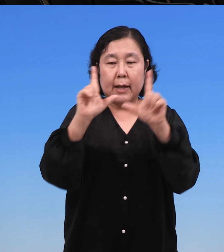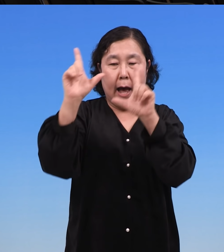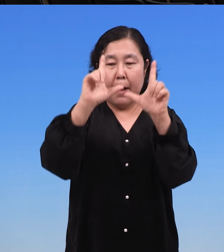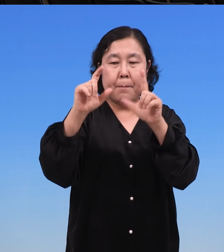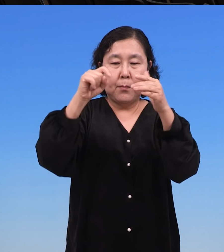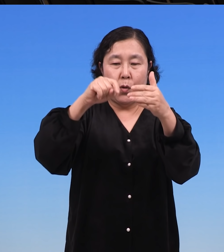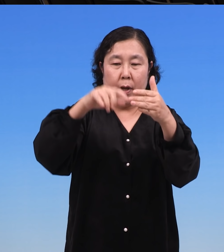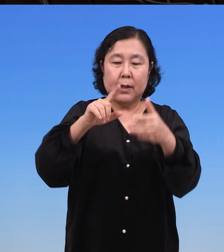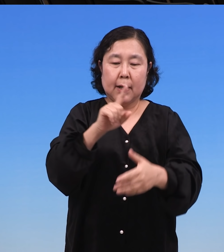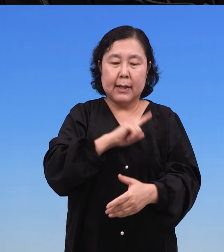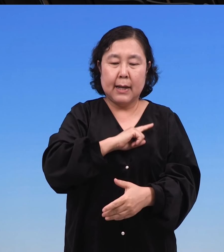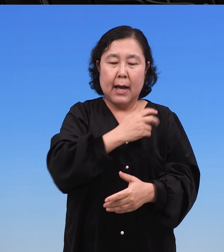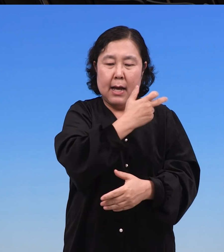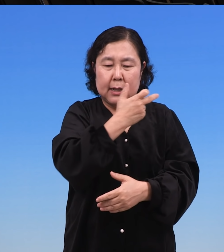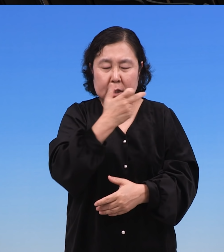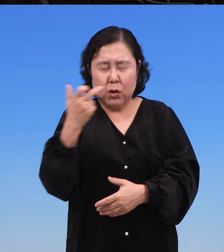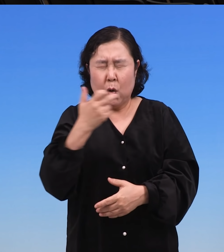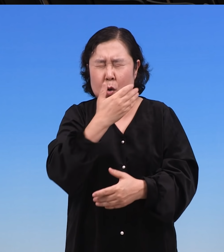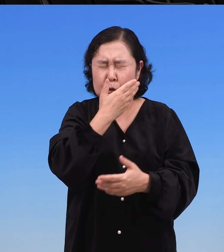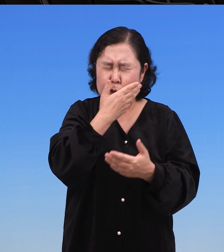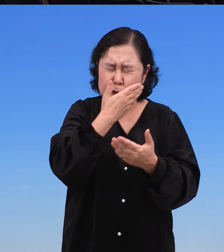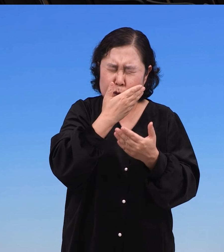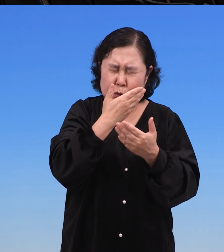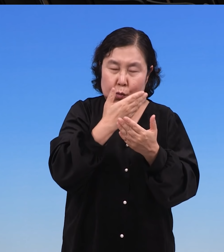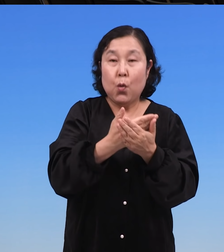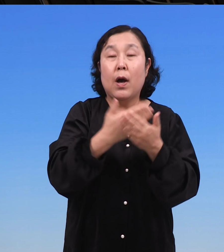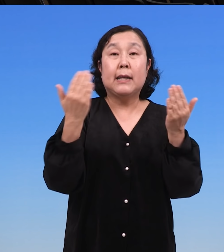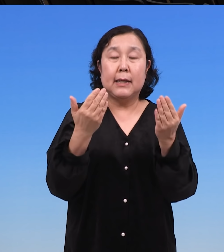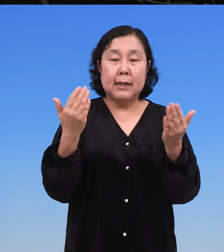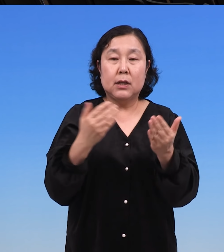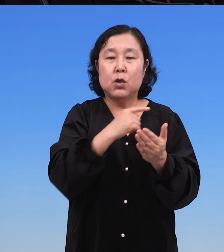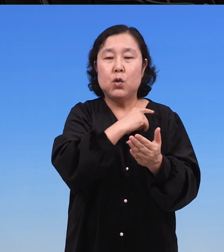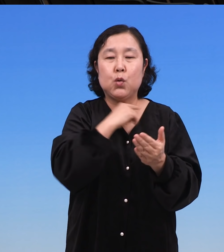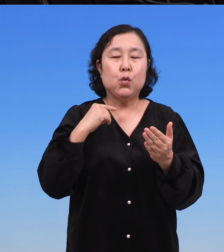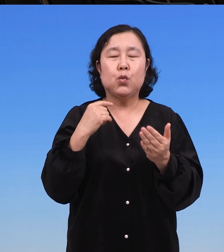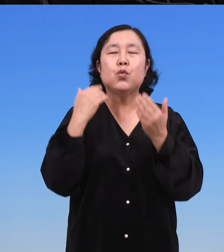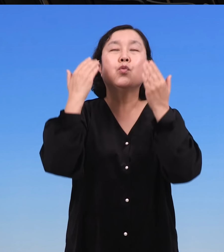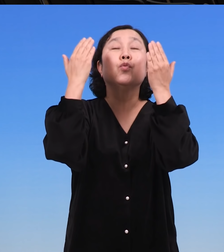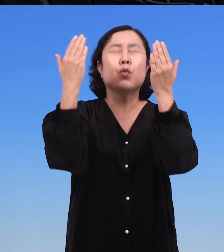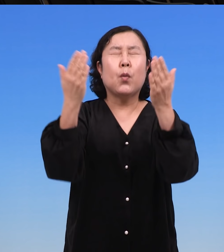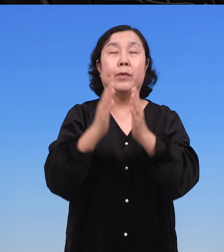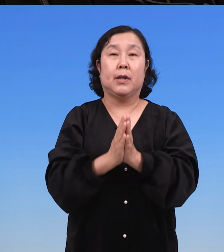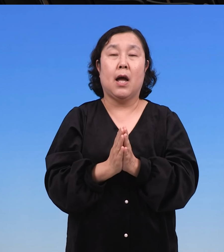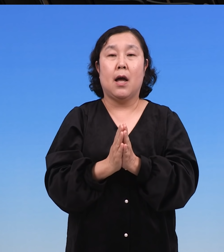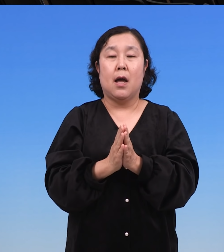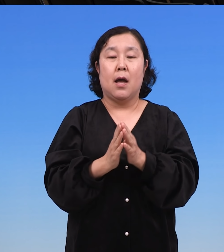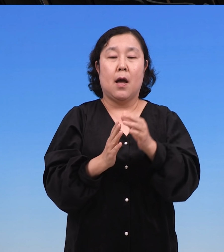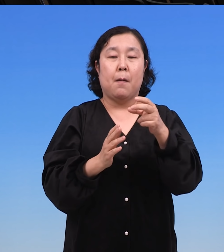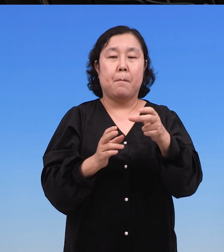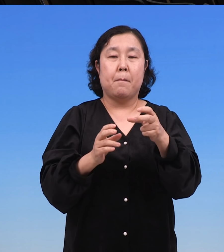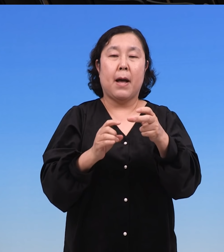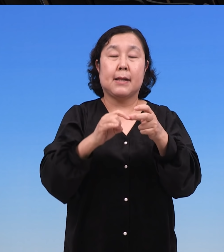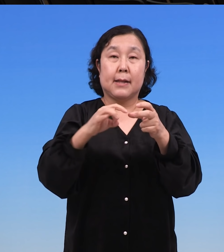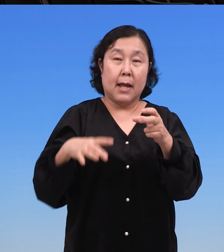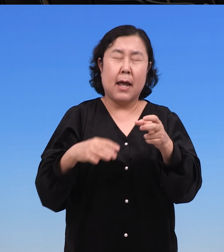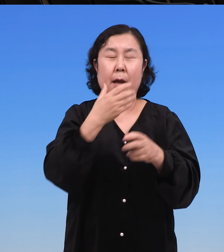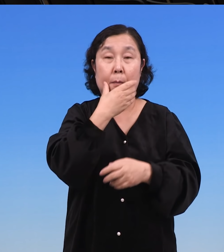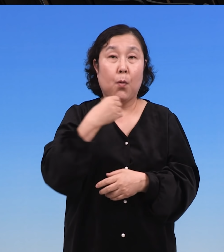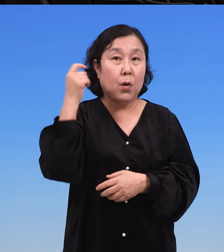가장 숭고하고 가장 중요한 일은 그의 순교라고 생각을 합니다. 마태복음 14장 10절에